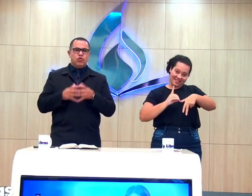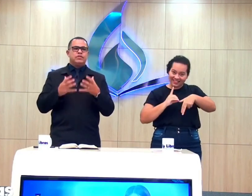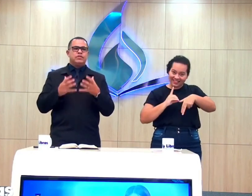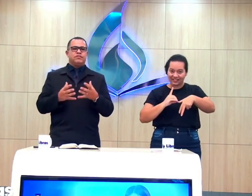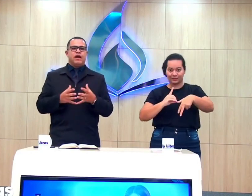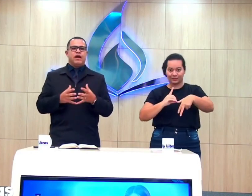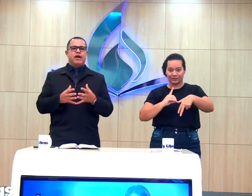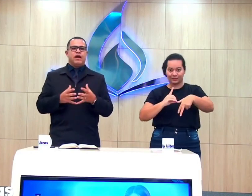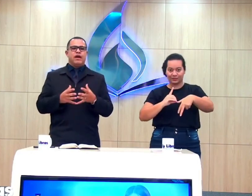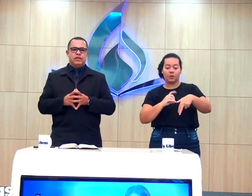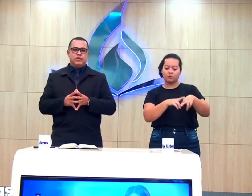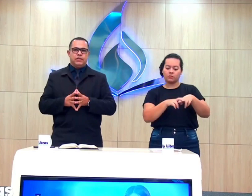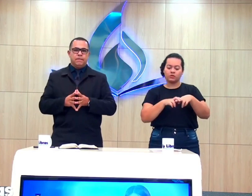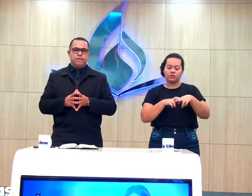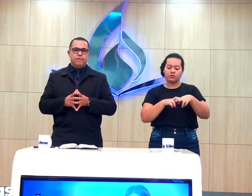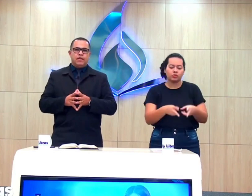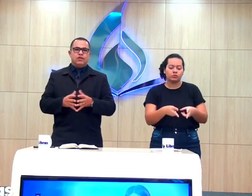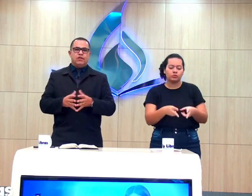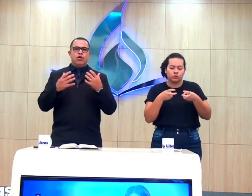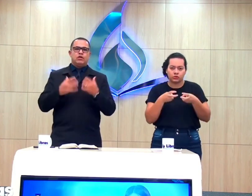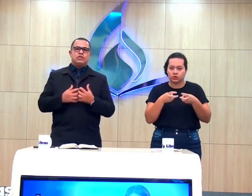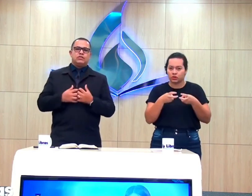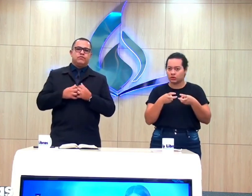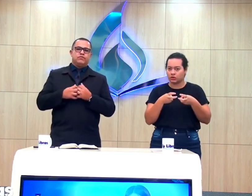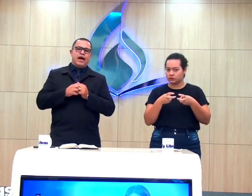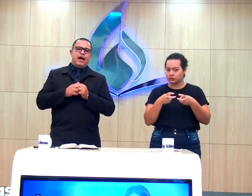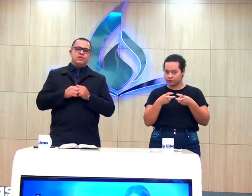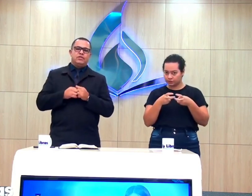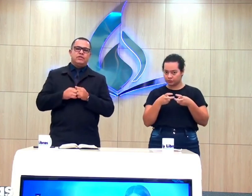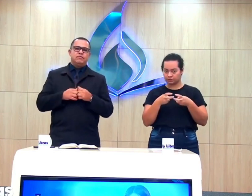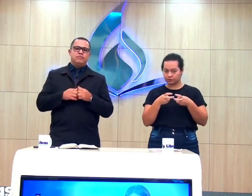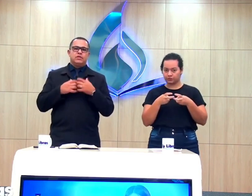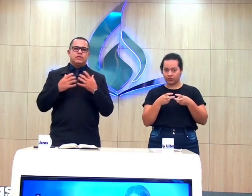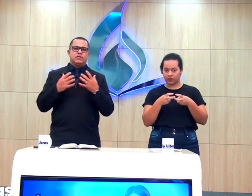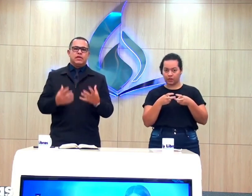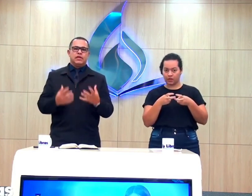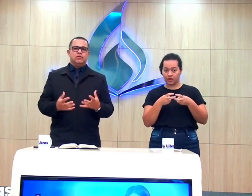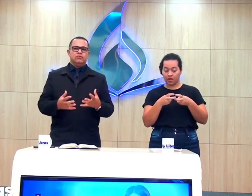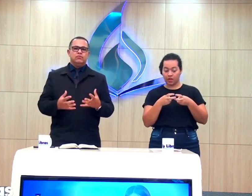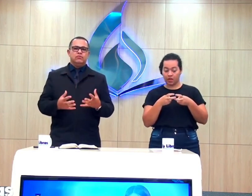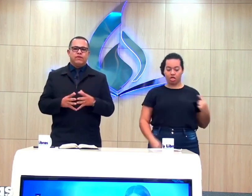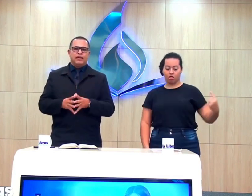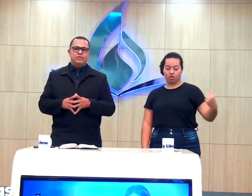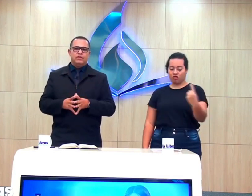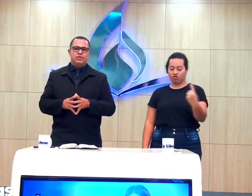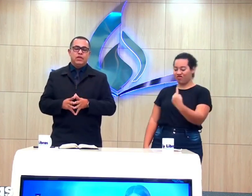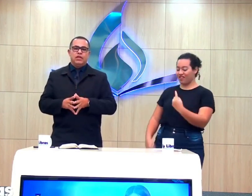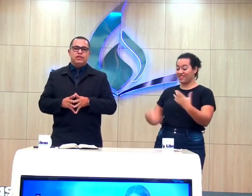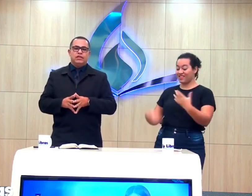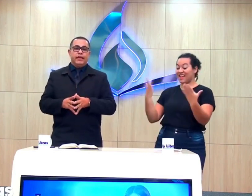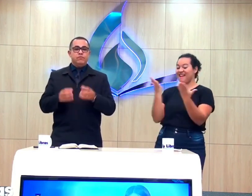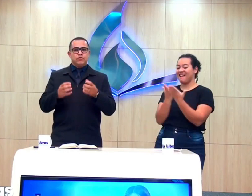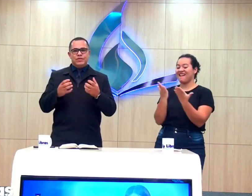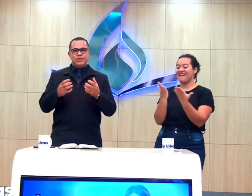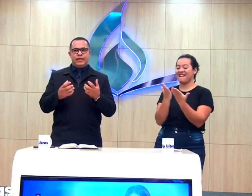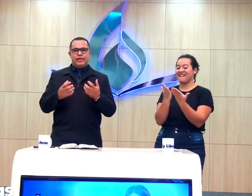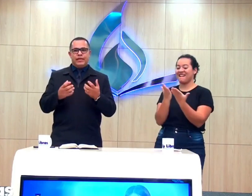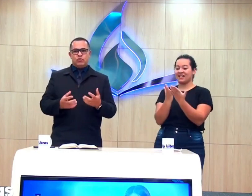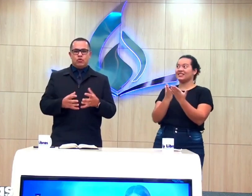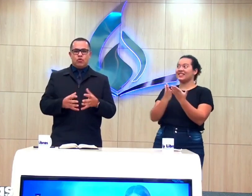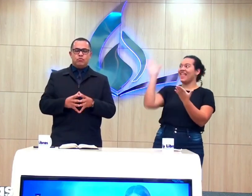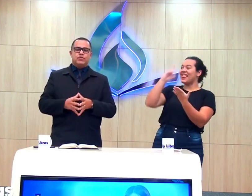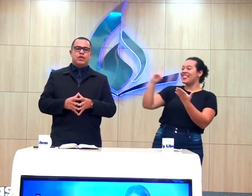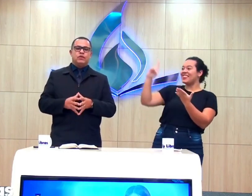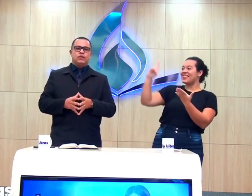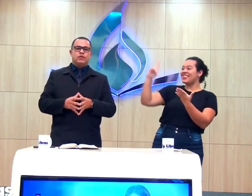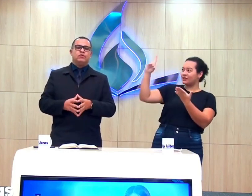e observar o seguinte, que nós, o fato de sermos cristãos, o fato de termos